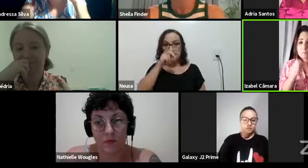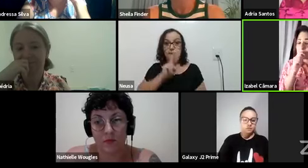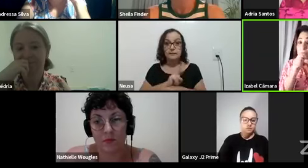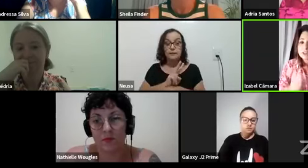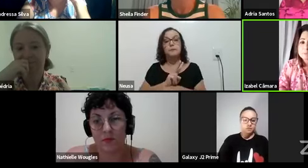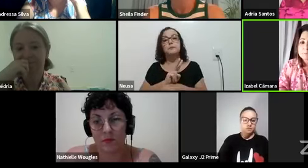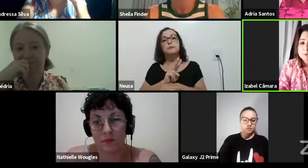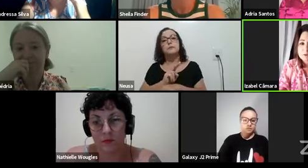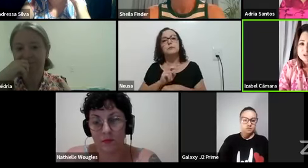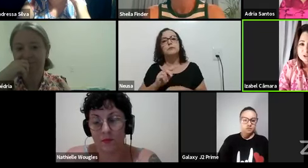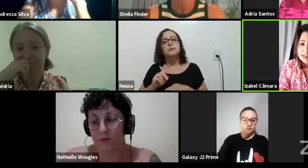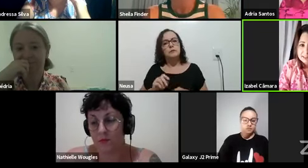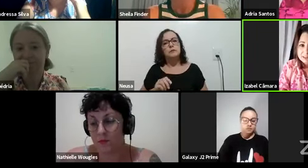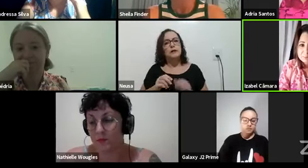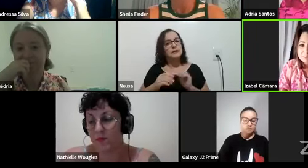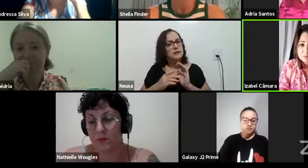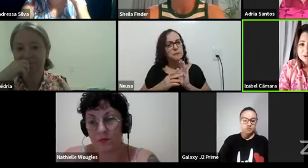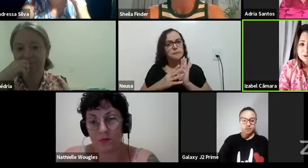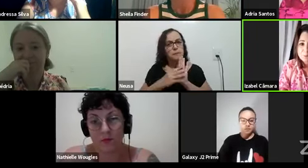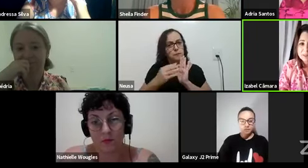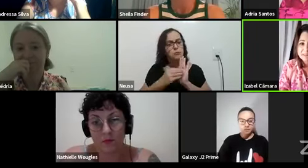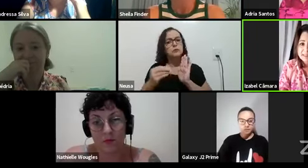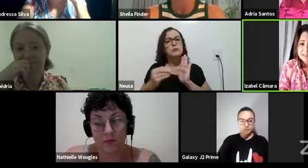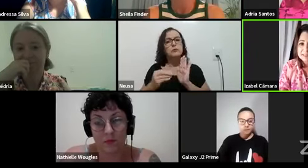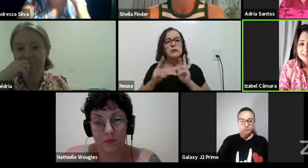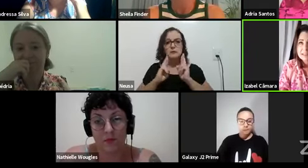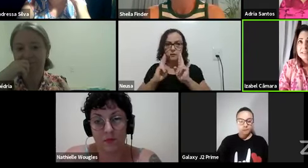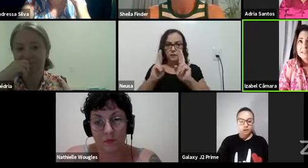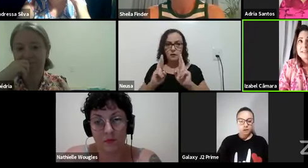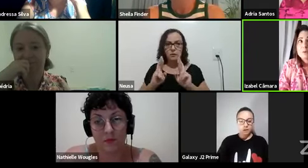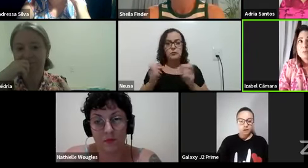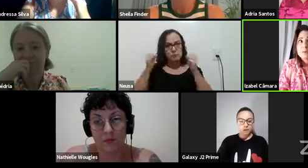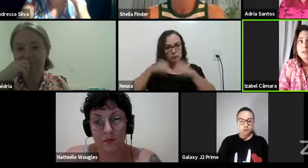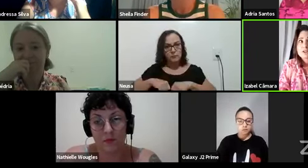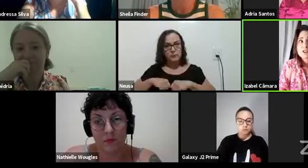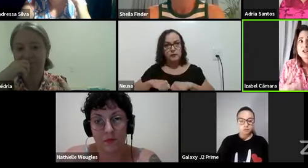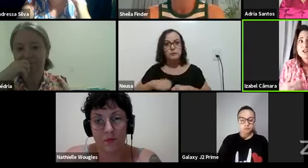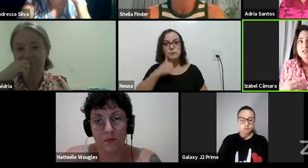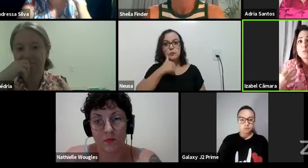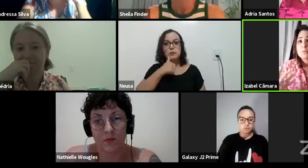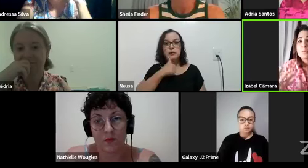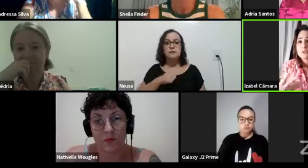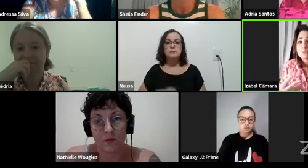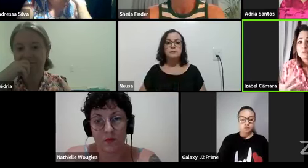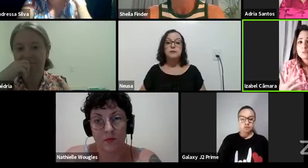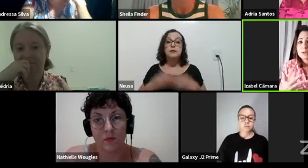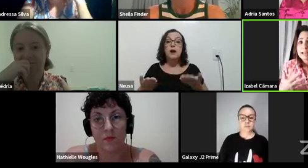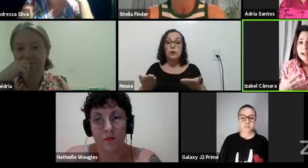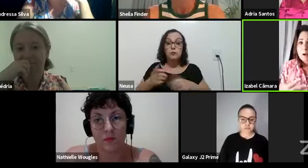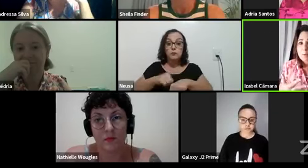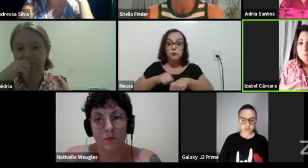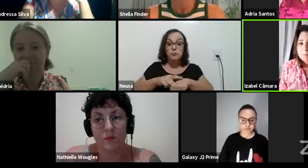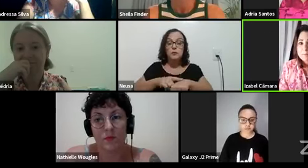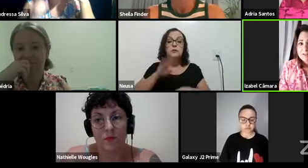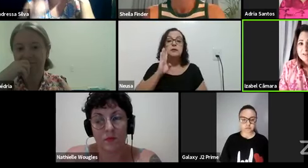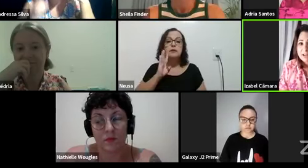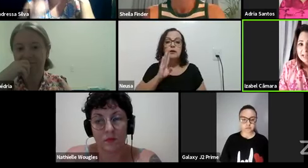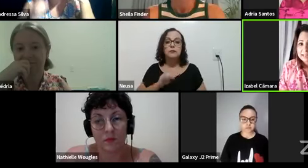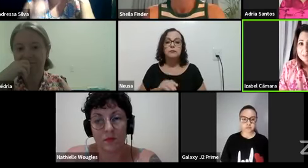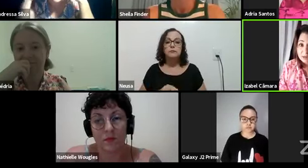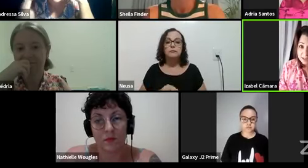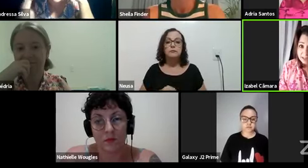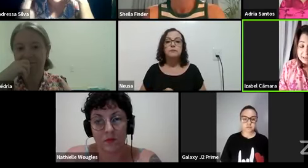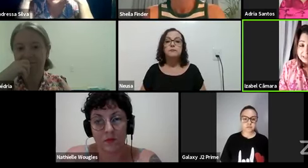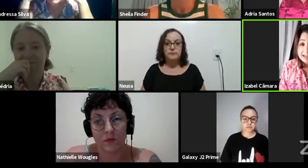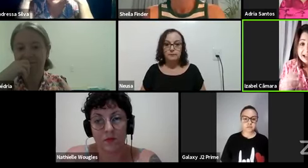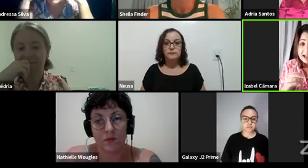respeito e de profissionalismo, né? De competência. Então, acho que a gente está num momento muito legal para falar